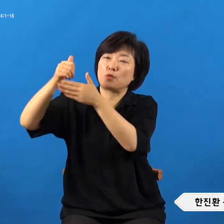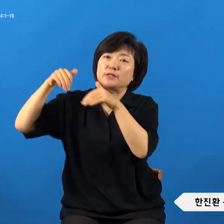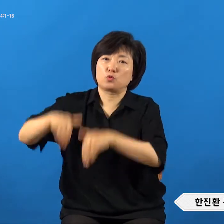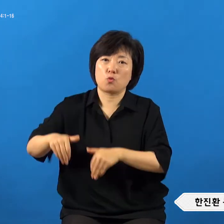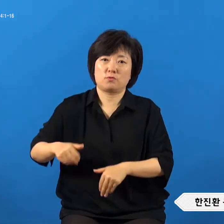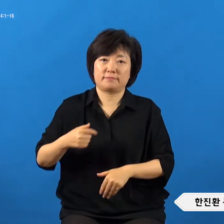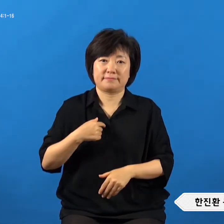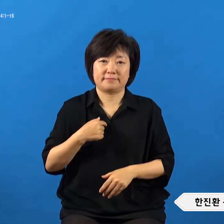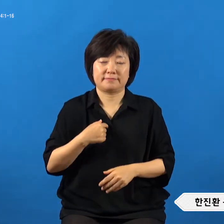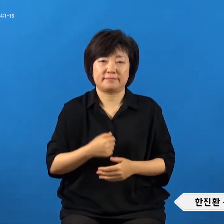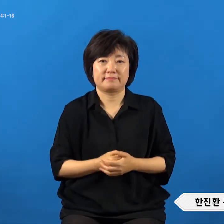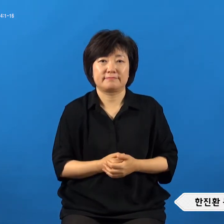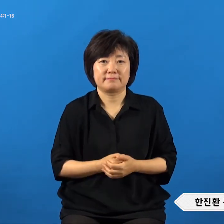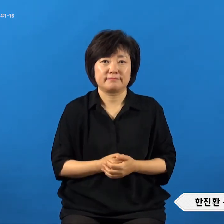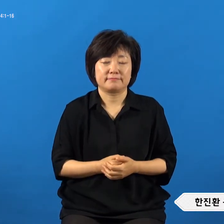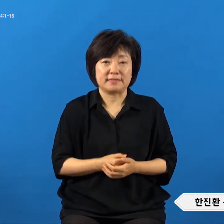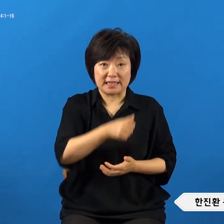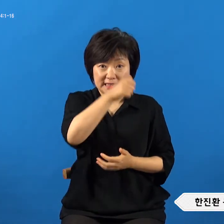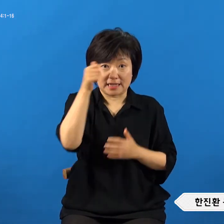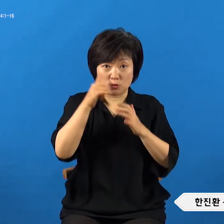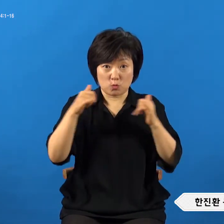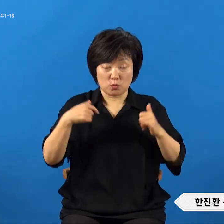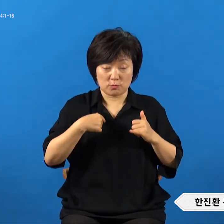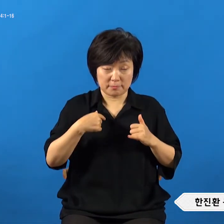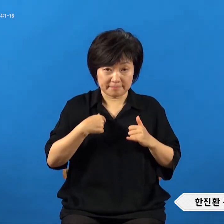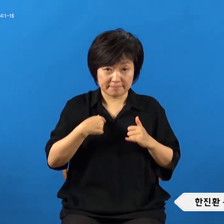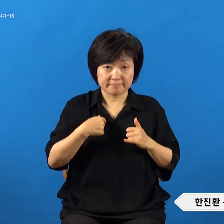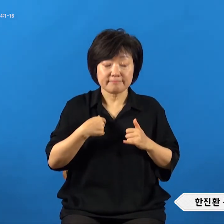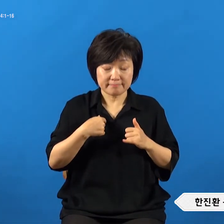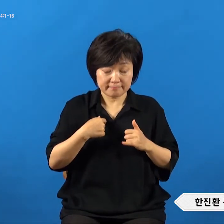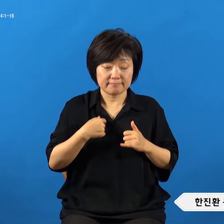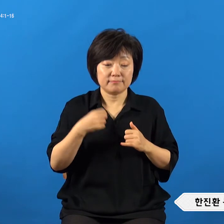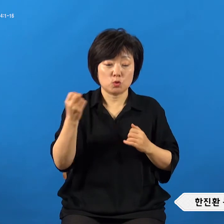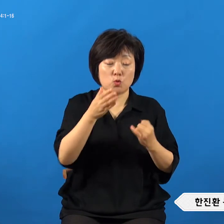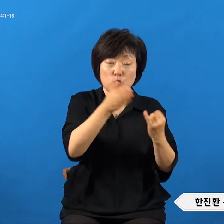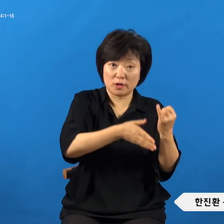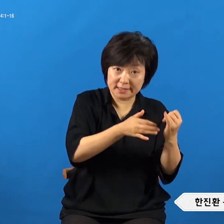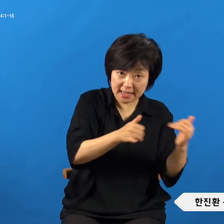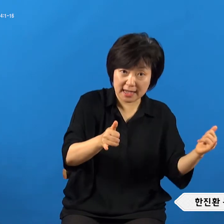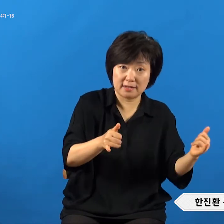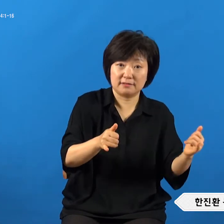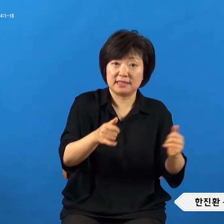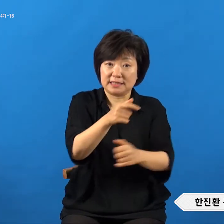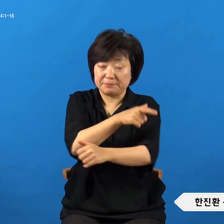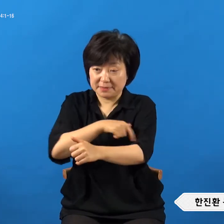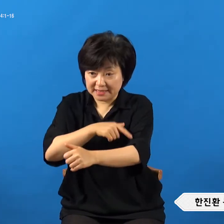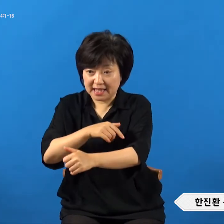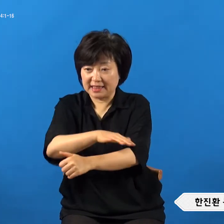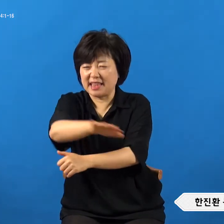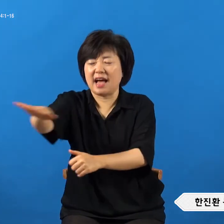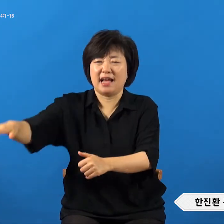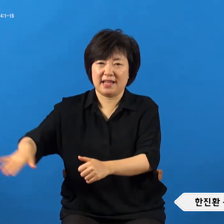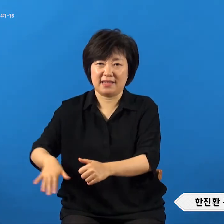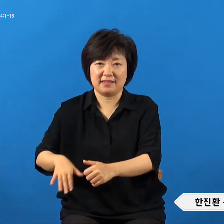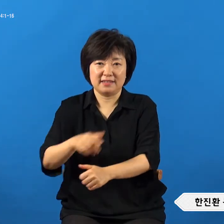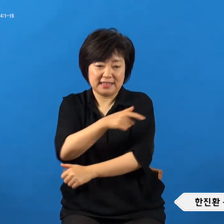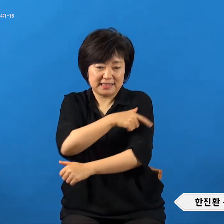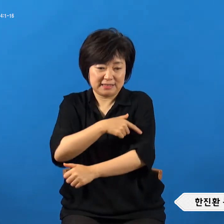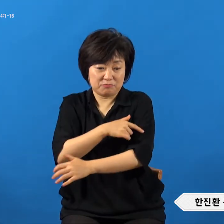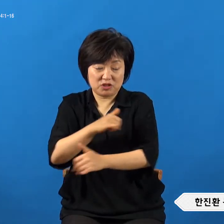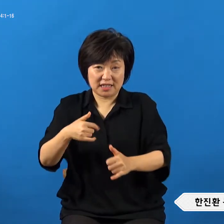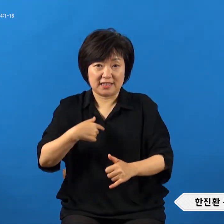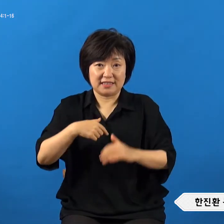종입니다. 물론 장로만이 그런 것이 아니고 권사도 집사도 다 마찬가지입니다.